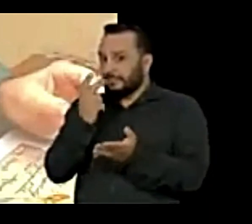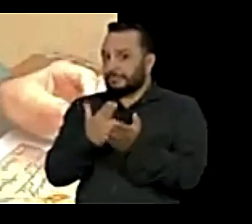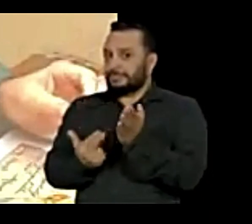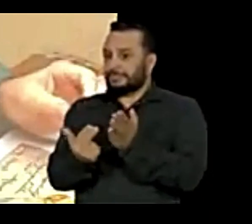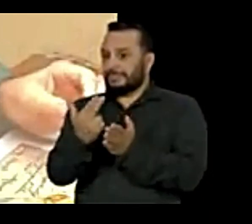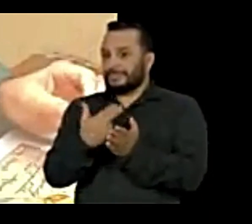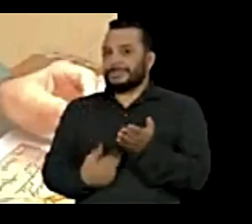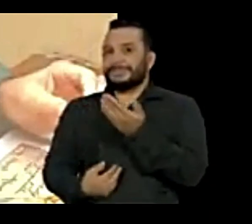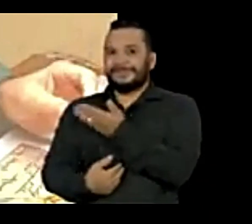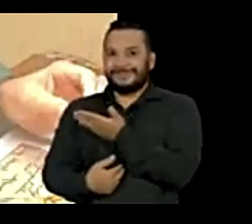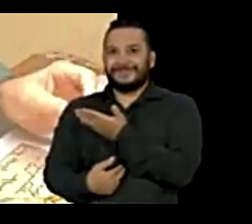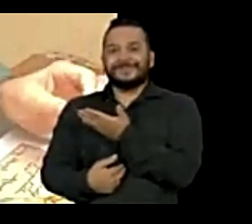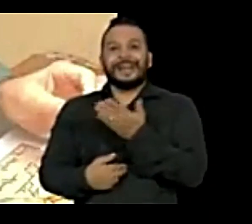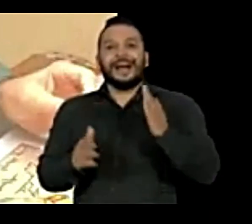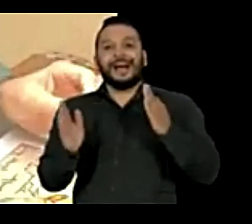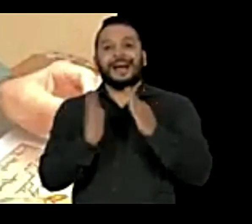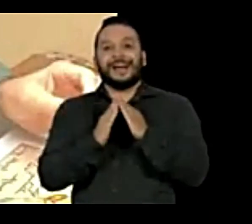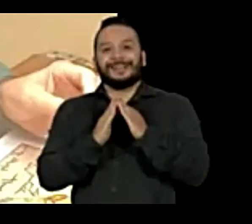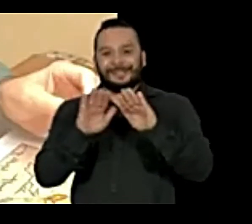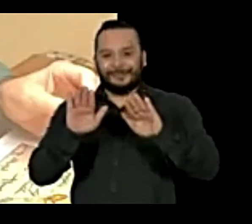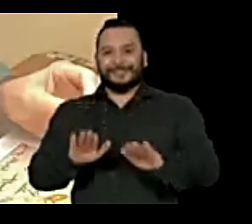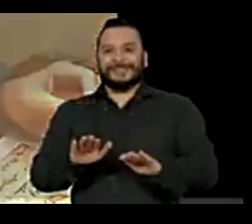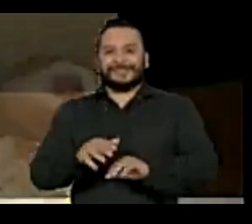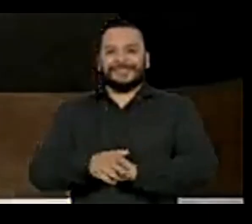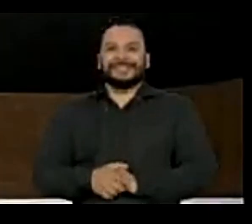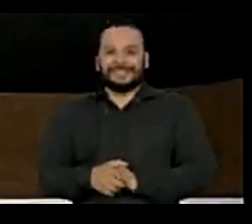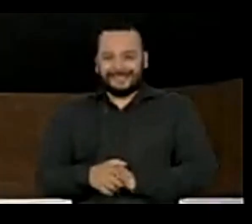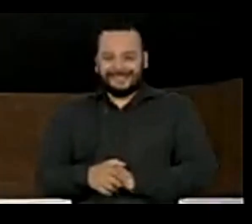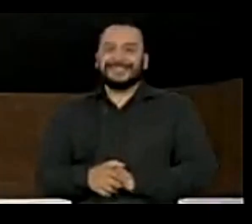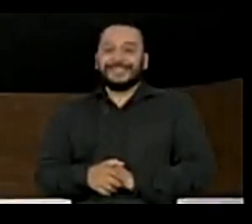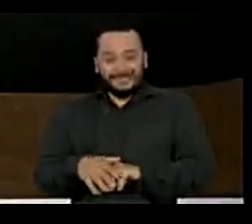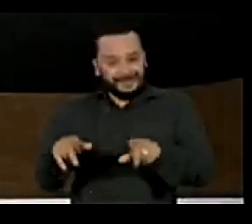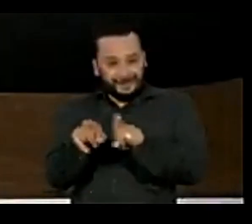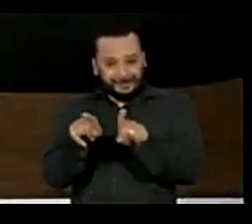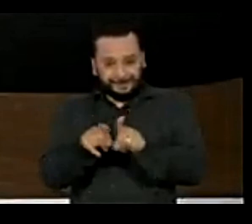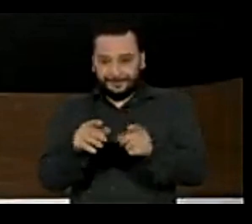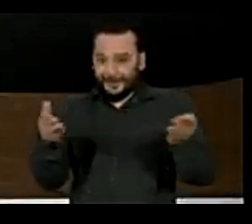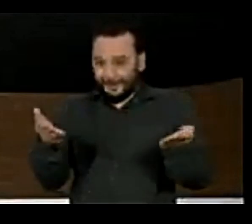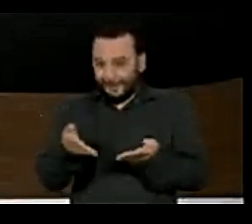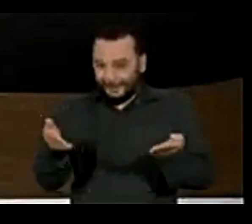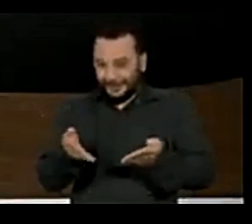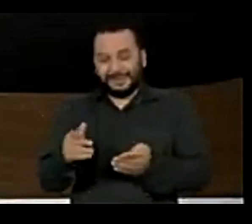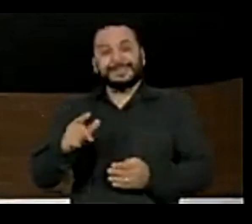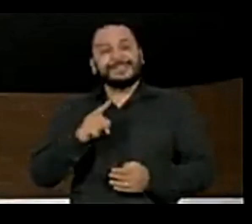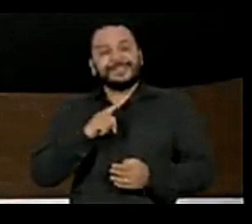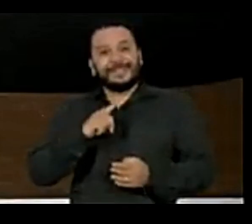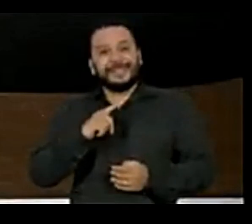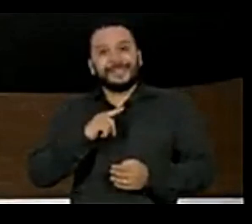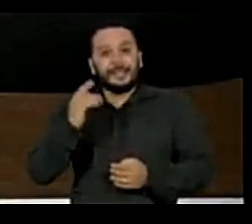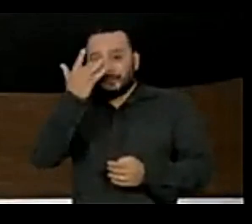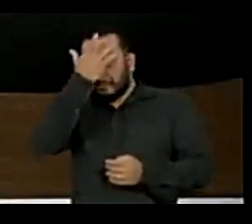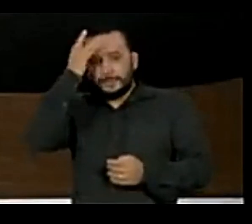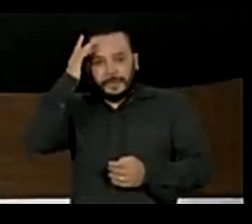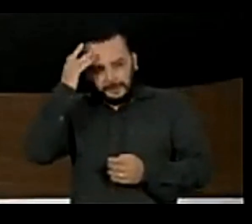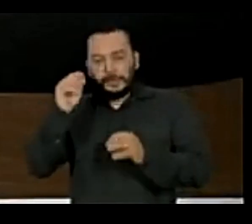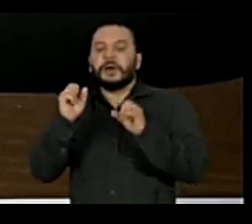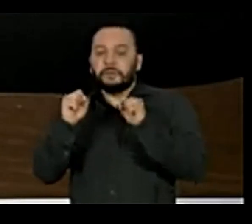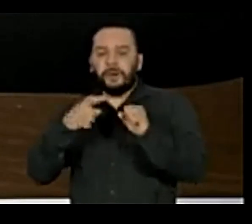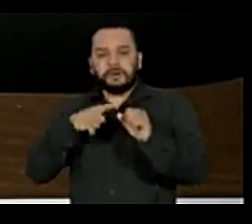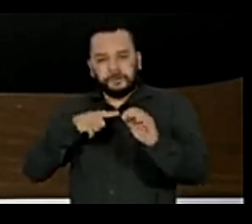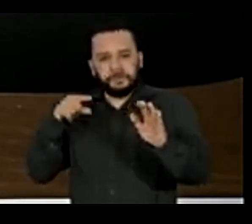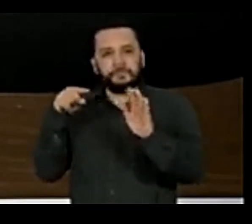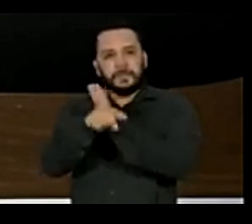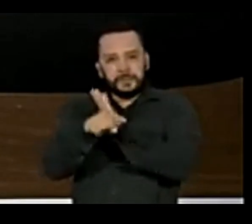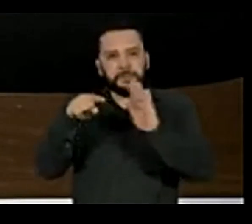Caruso, diretamente da sua residência. Lembrando que hoje nós teremos também a participação do público que acompanha o programa na